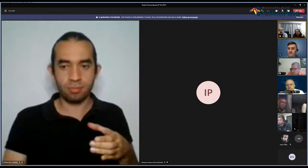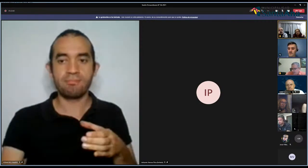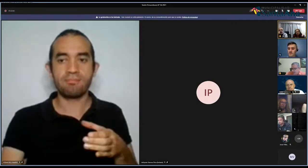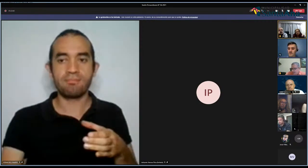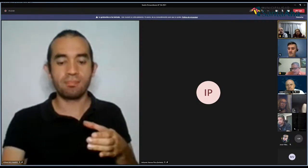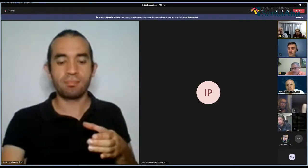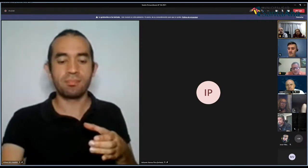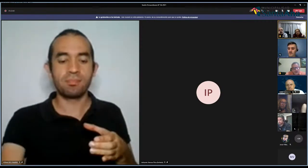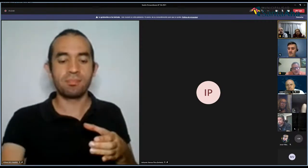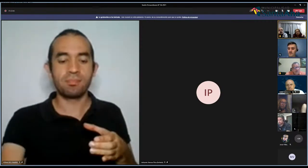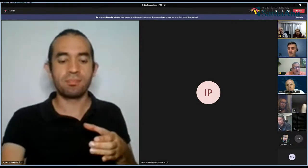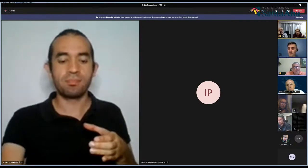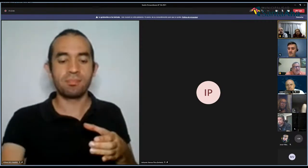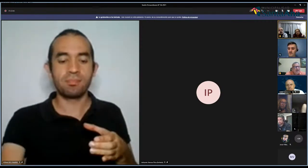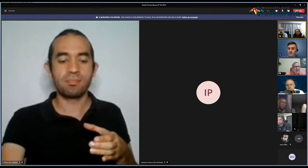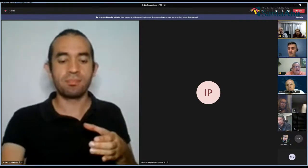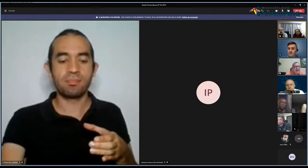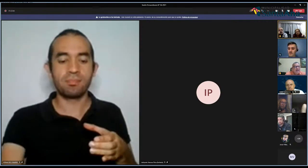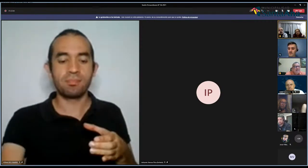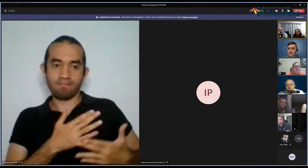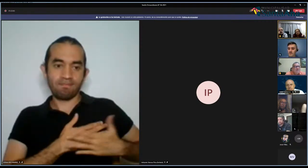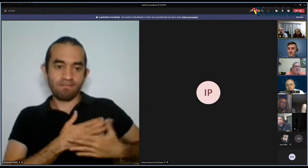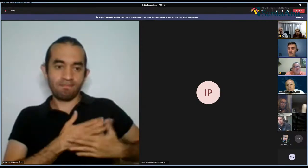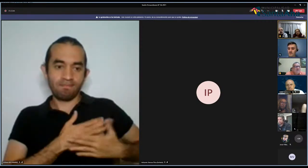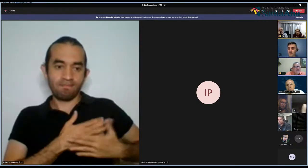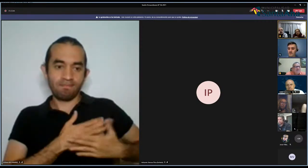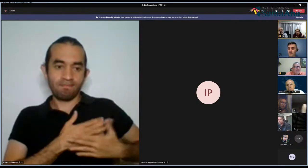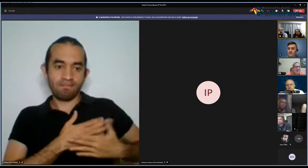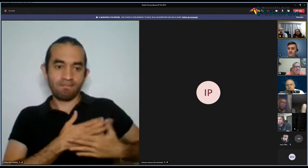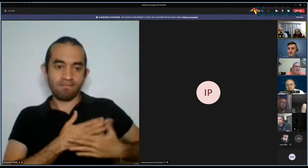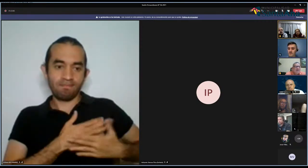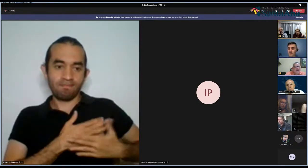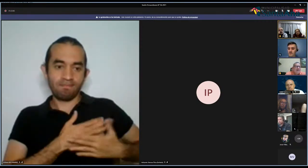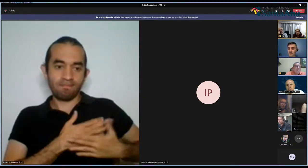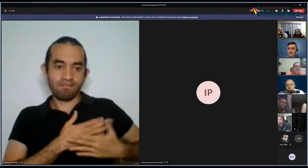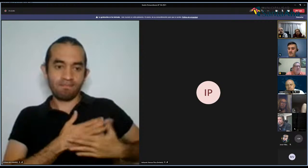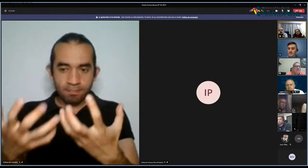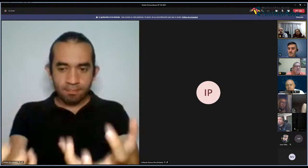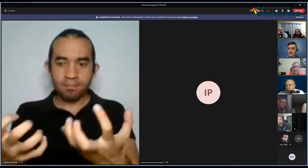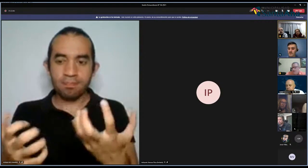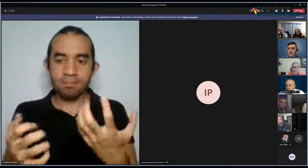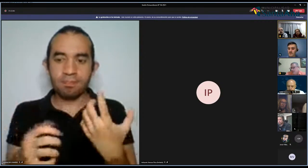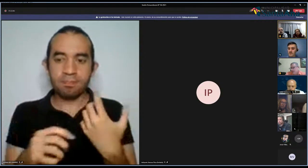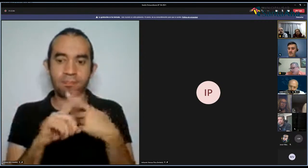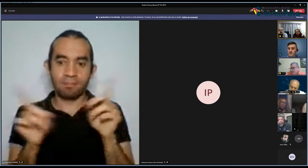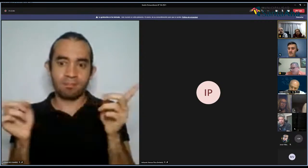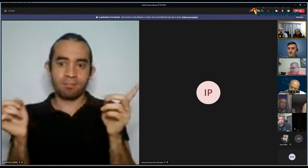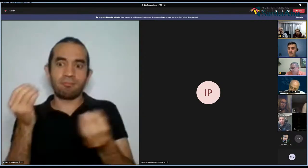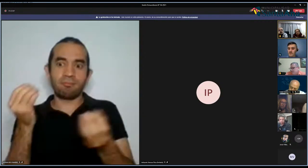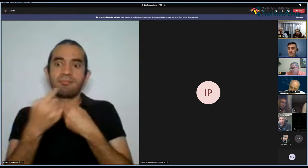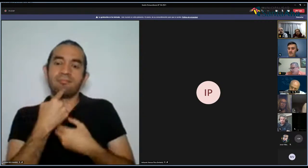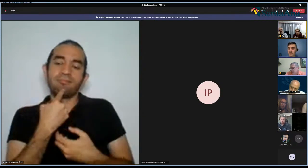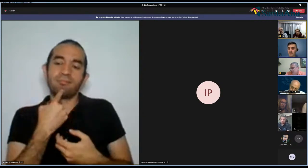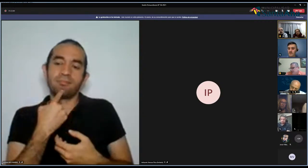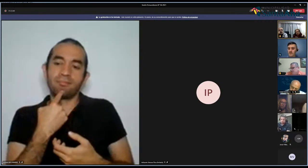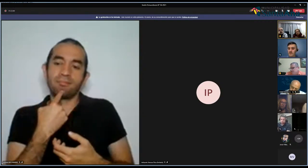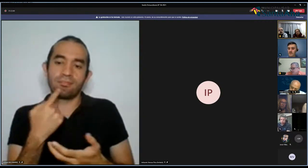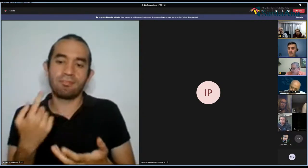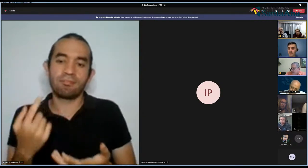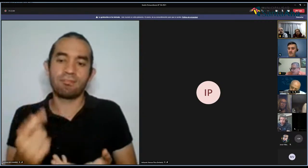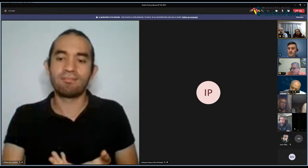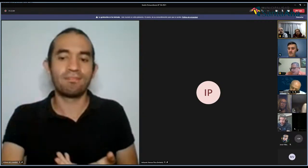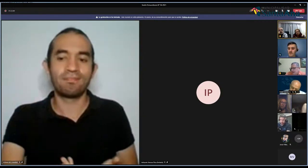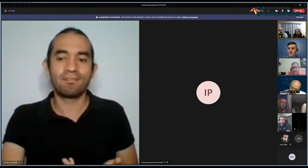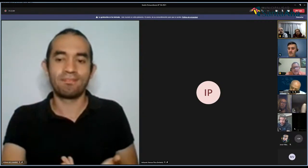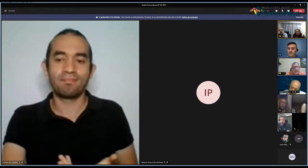de corazón puede querer hacer muchas cosas verdad pero ya hay aquí como les digo hay aspectos técnicos y